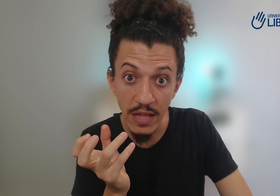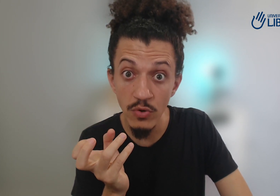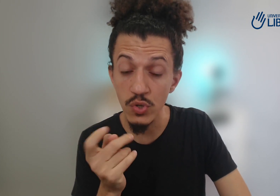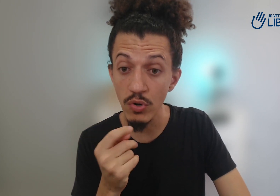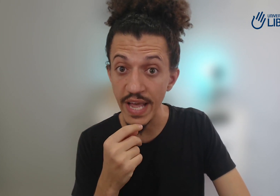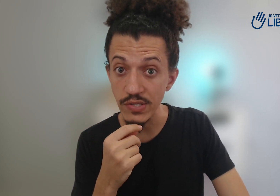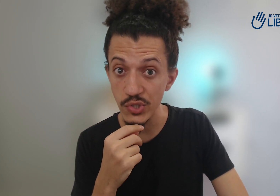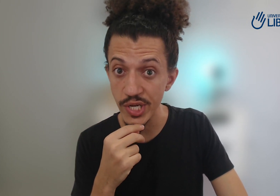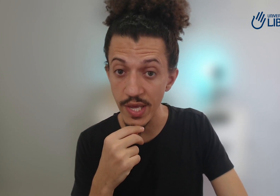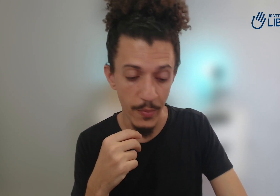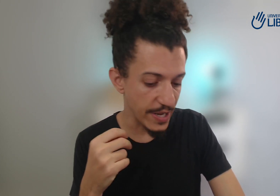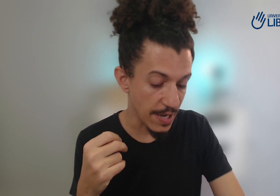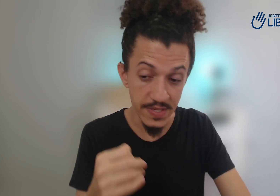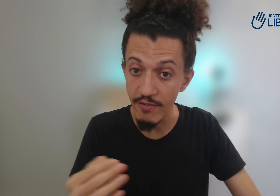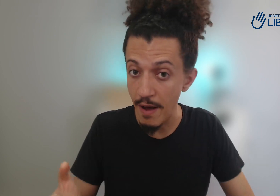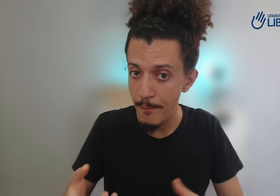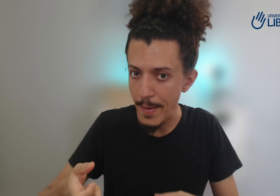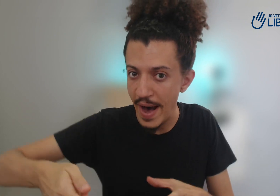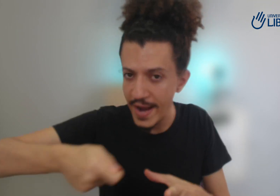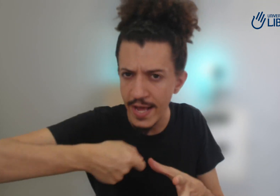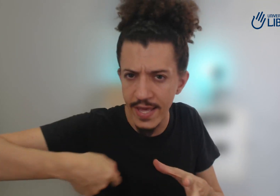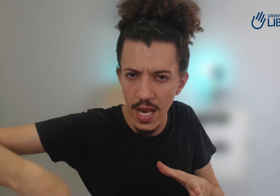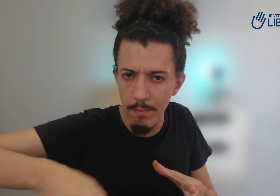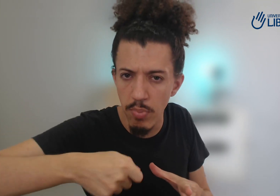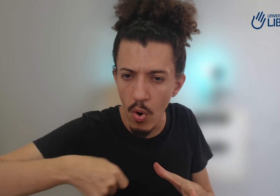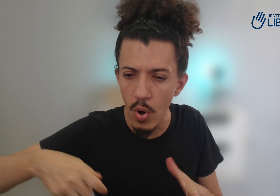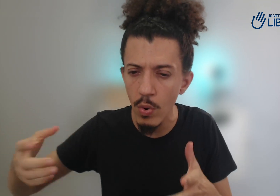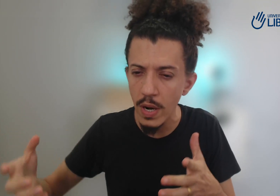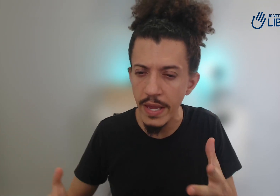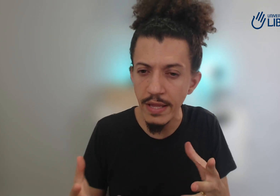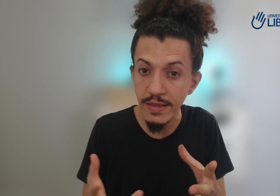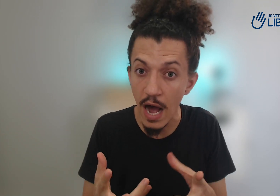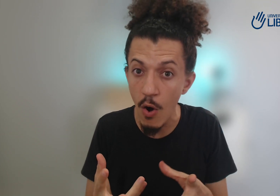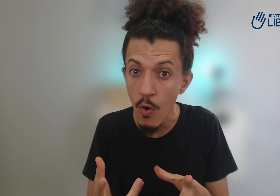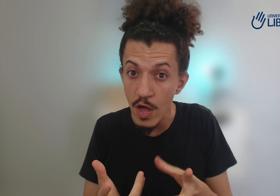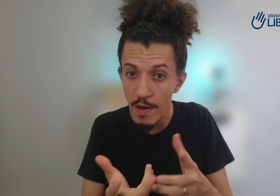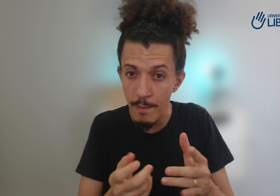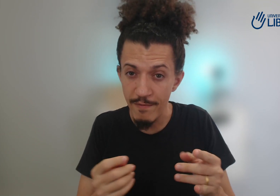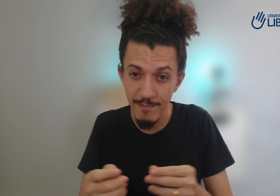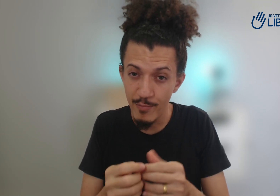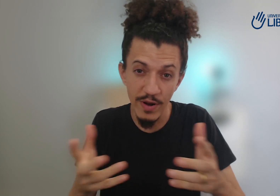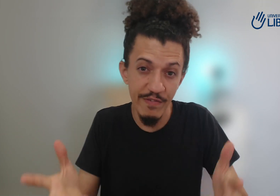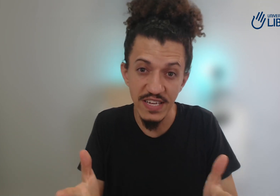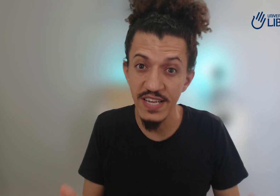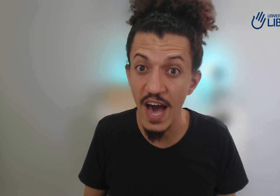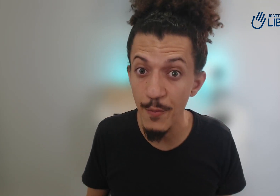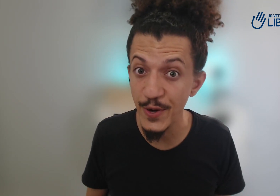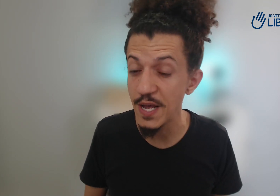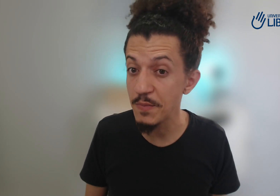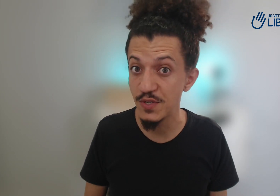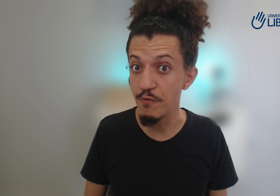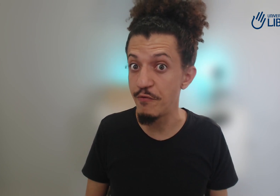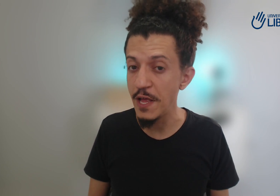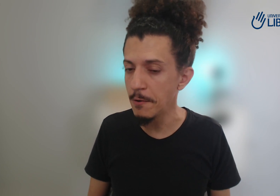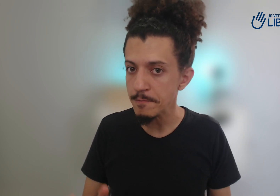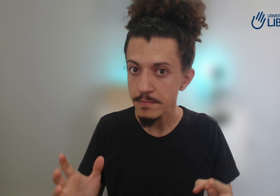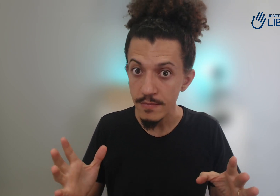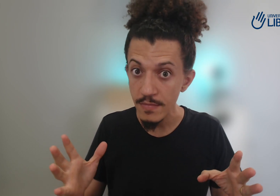nos contextos de que, por exemplo, você estava lá preparando aquele bolo ali e tal, para o aniversário, por exemplo, do seu filho,